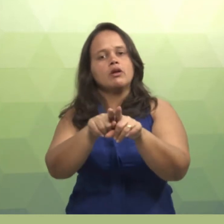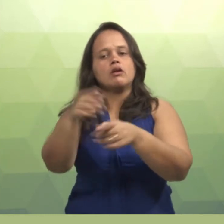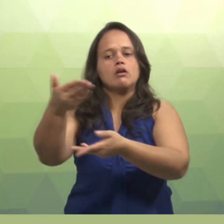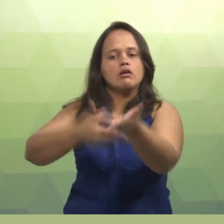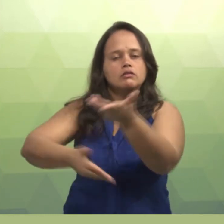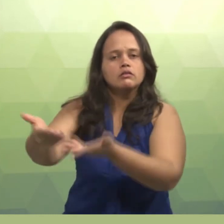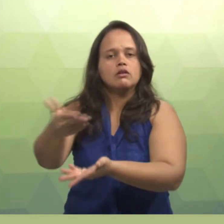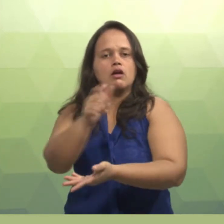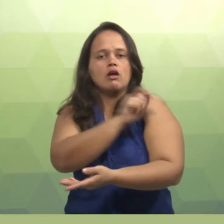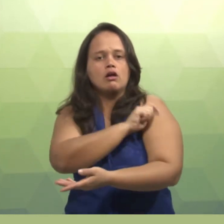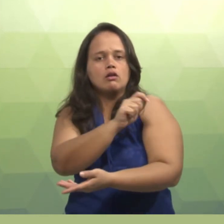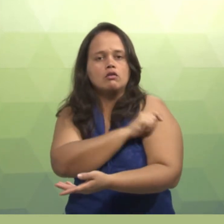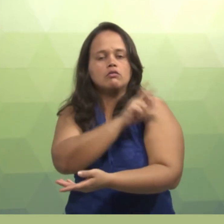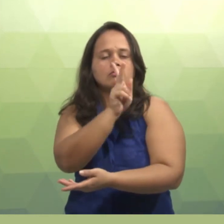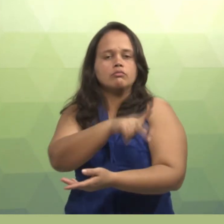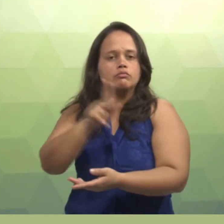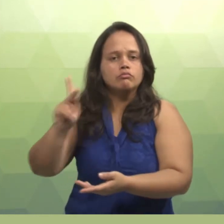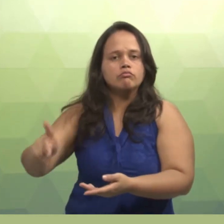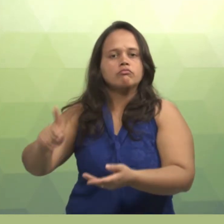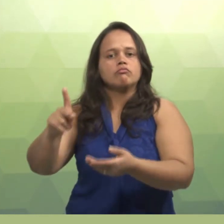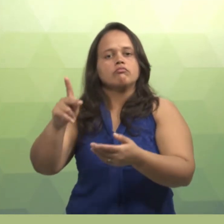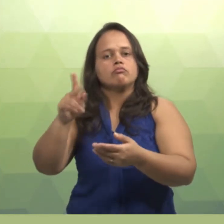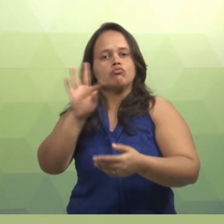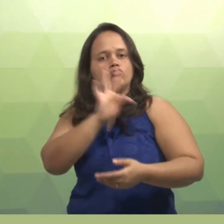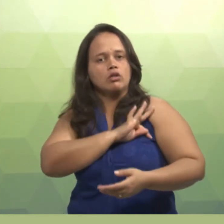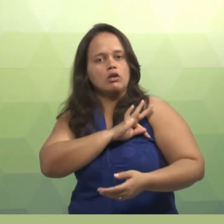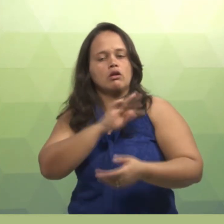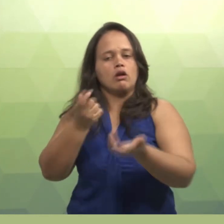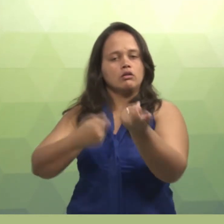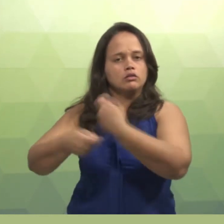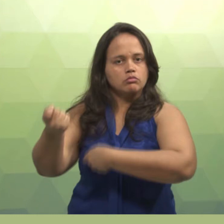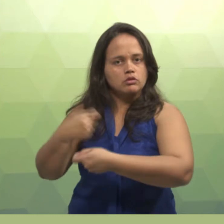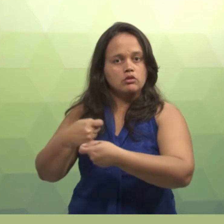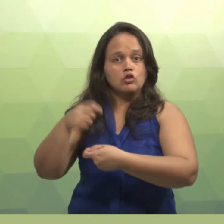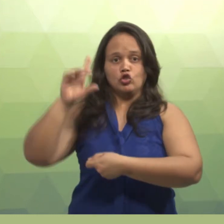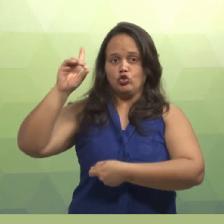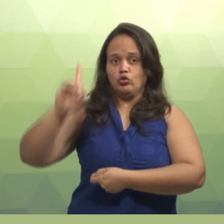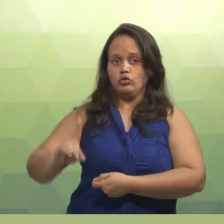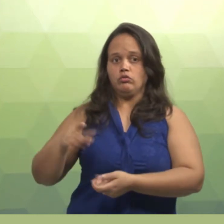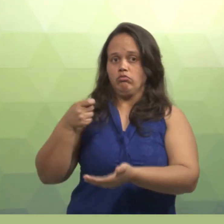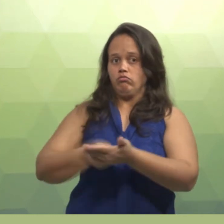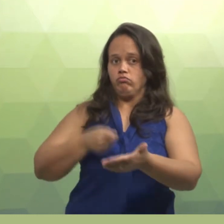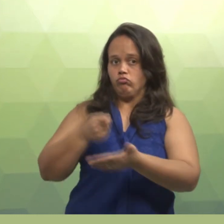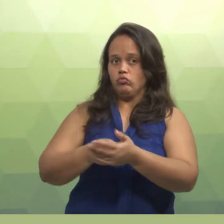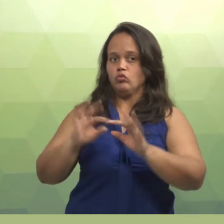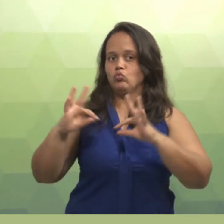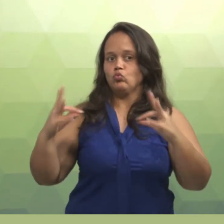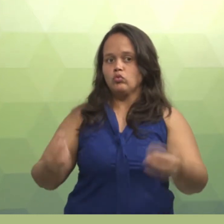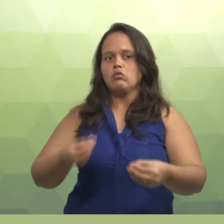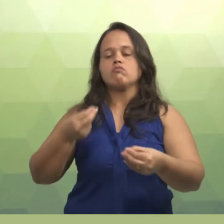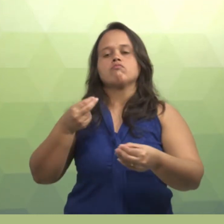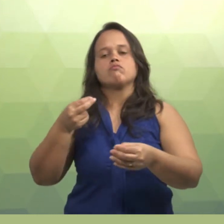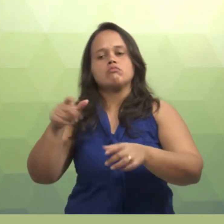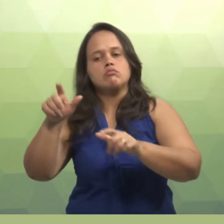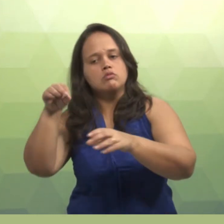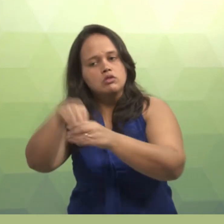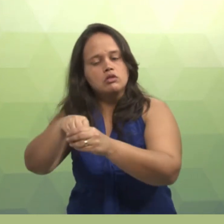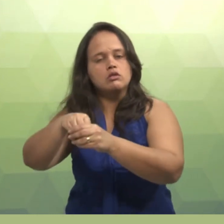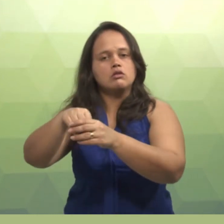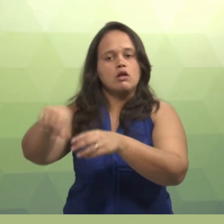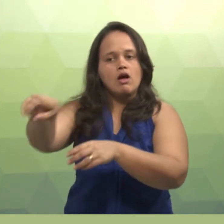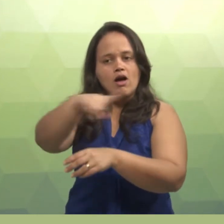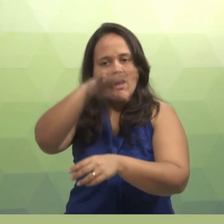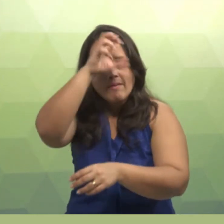os alunos, professores, o pessoal técnico e o pessoal administrativo. Define direitos e deveres de todos que utilizam